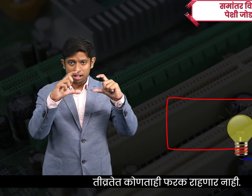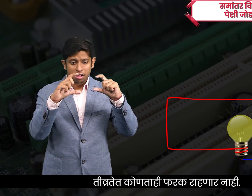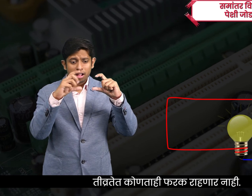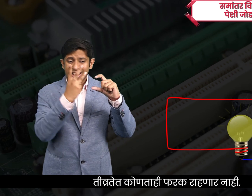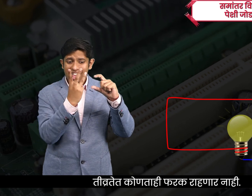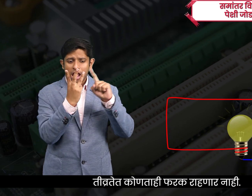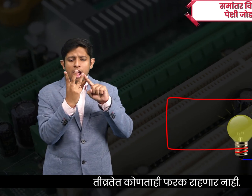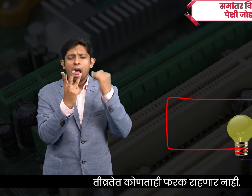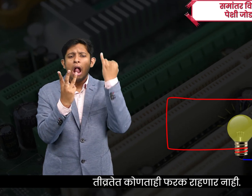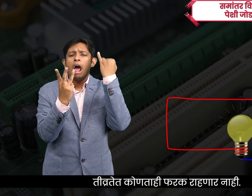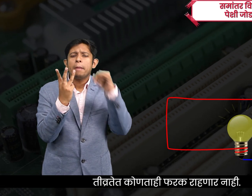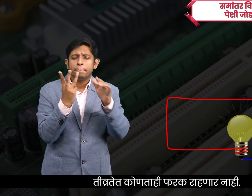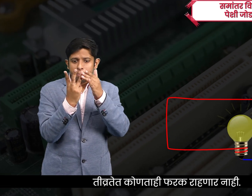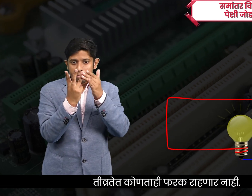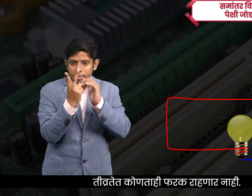नाही.